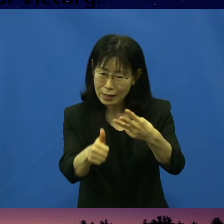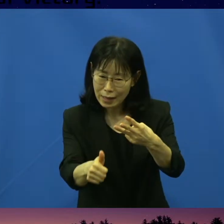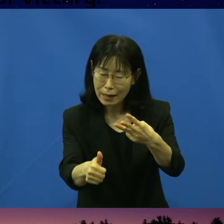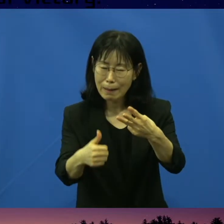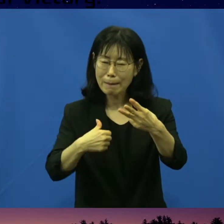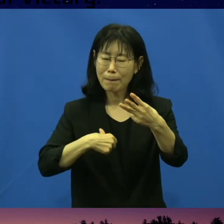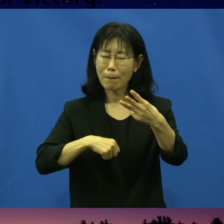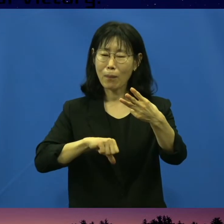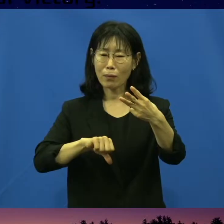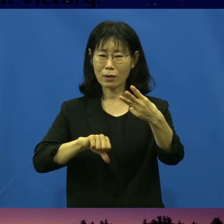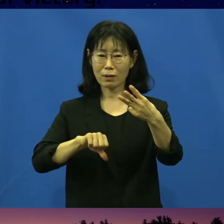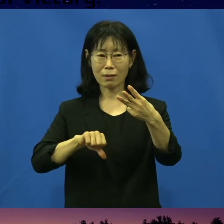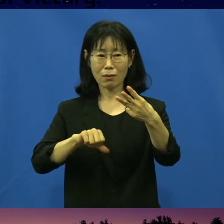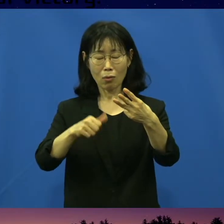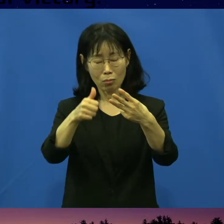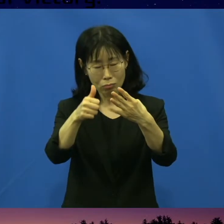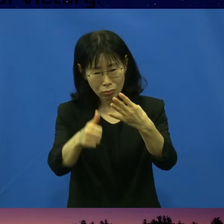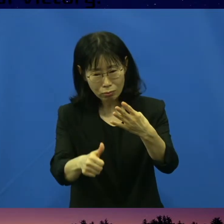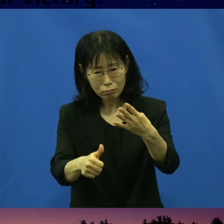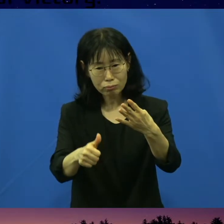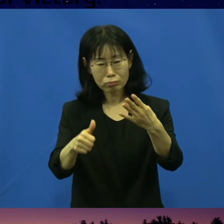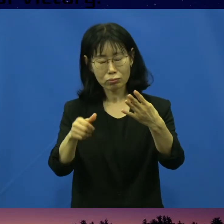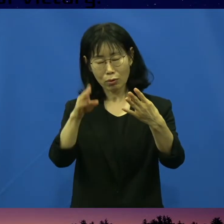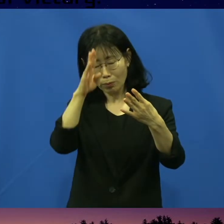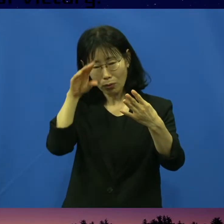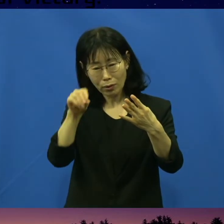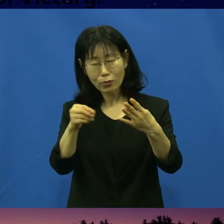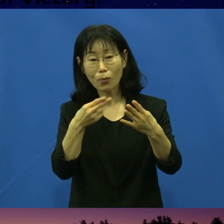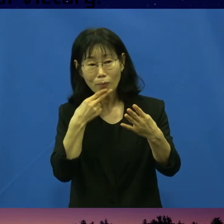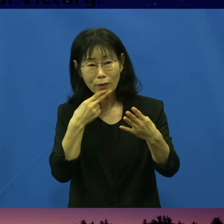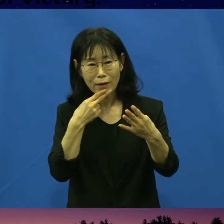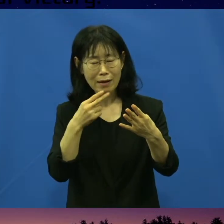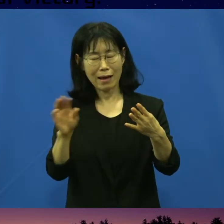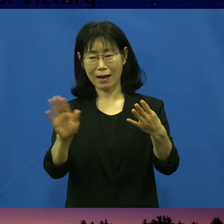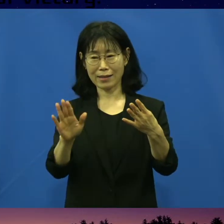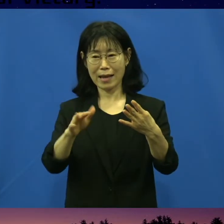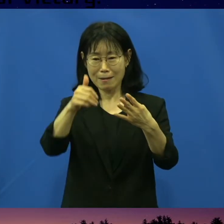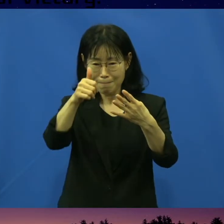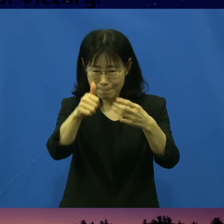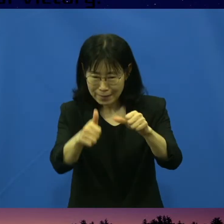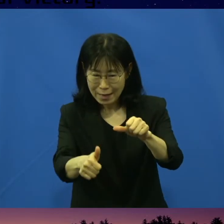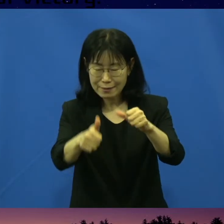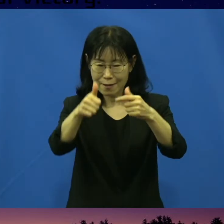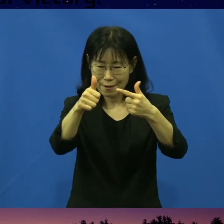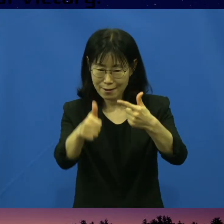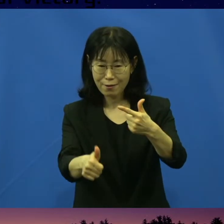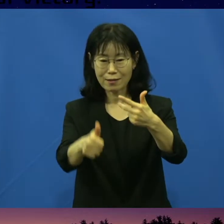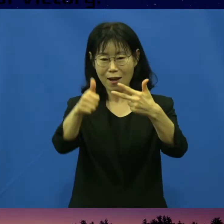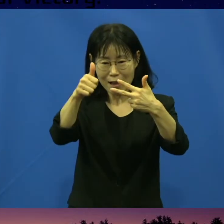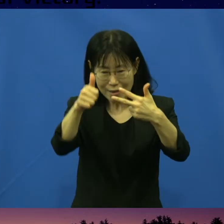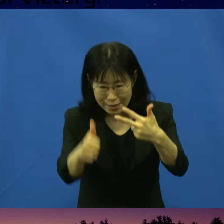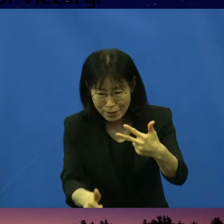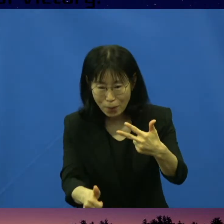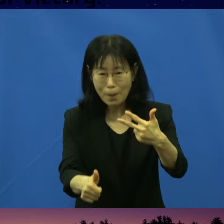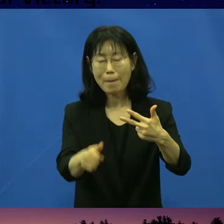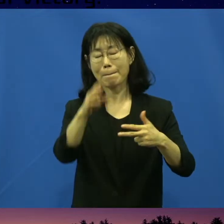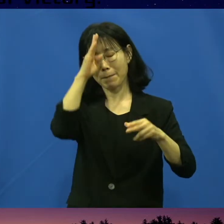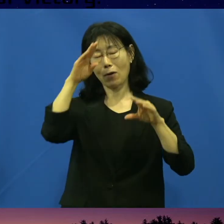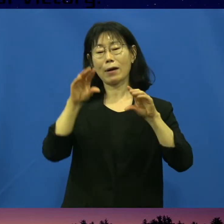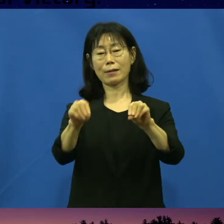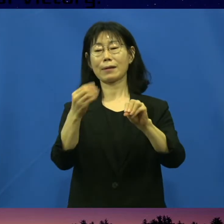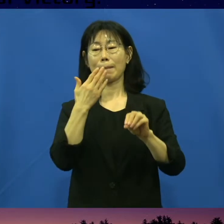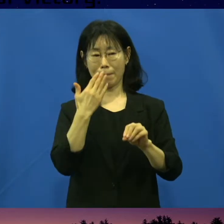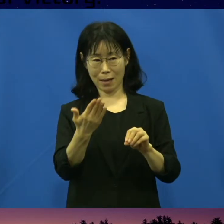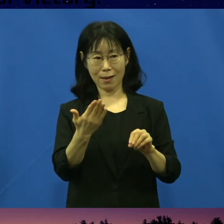완전한 순종이에요. 여러분, 순종을, 하나님의 말씀을 순종하려고 할 때 나에게서 볼멘 소리가 나와요.